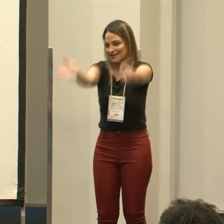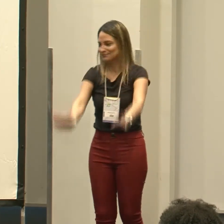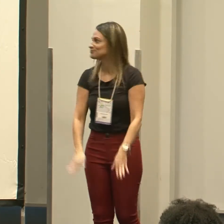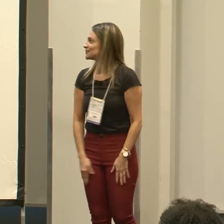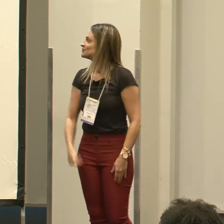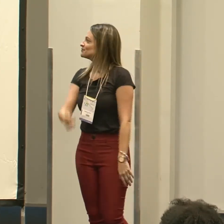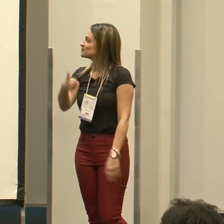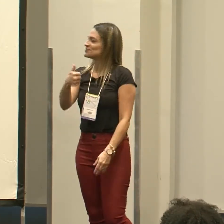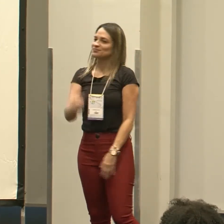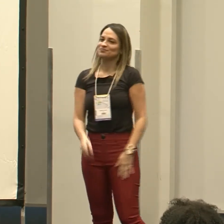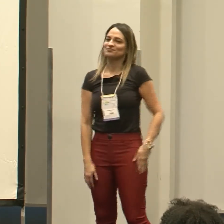tem que continuar.